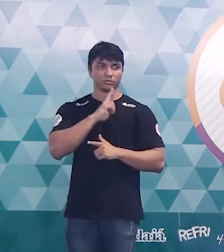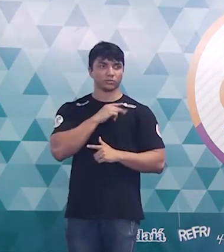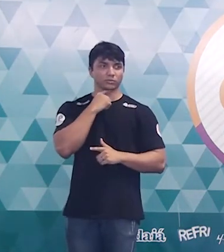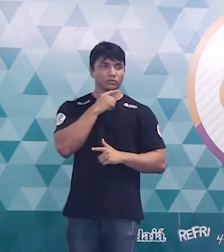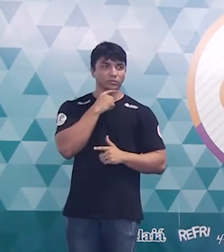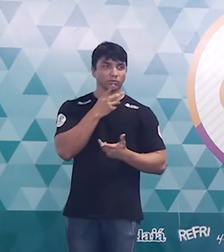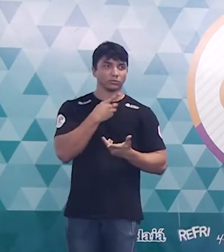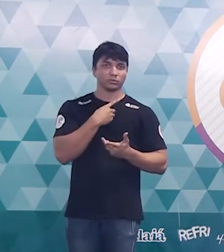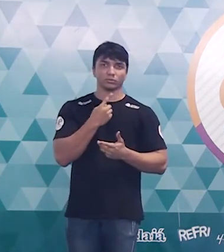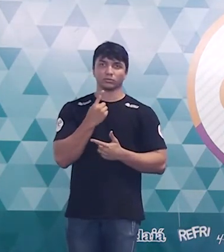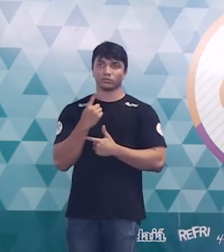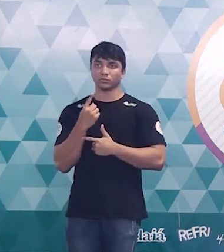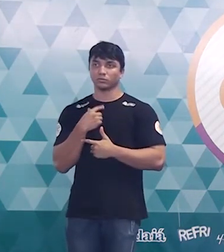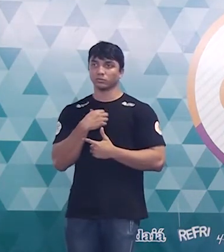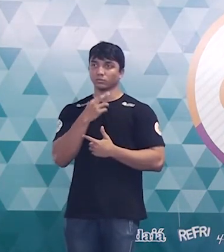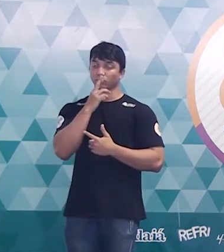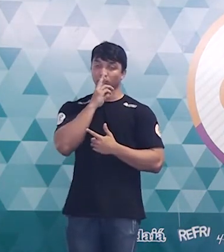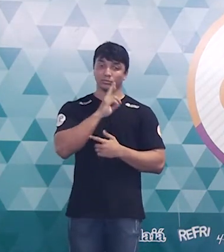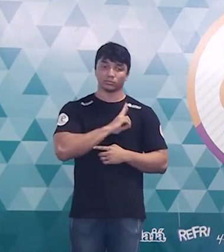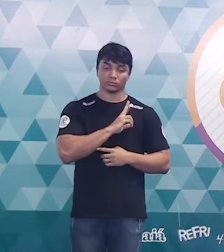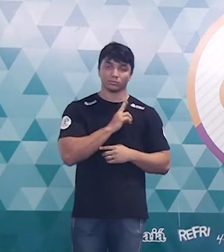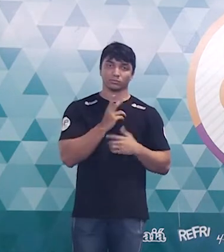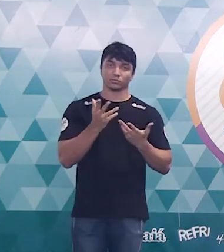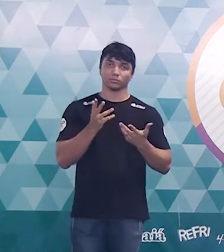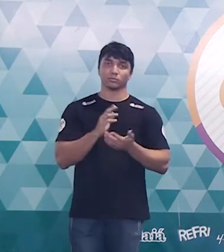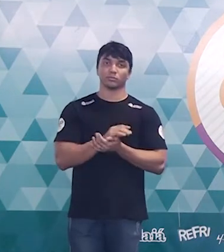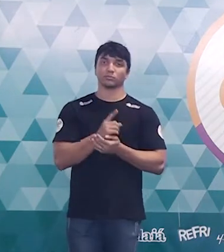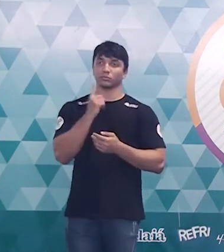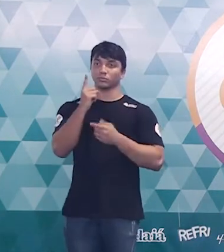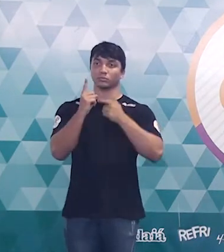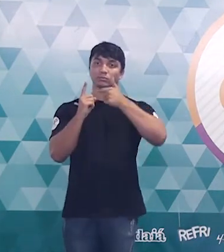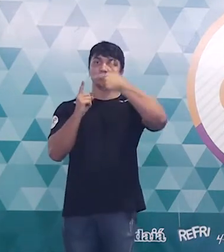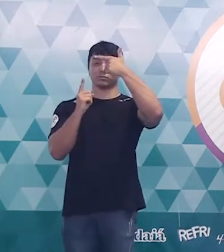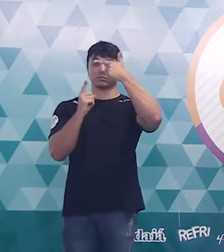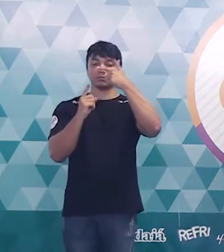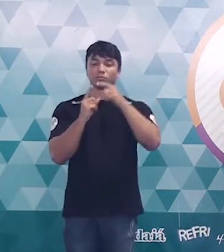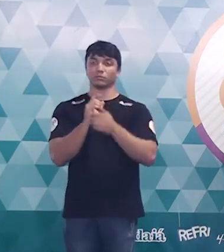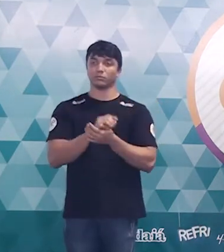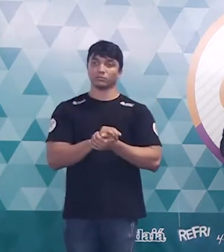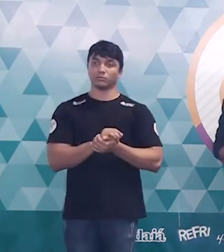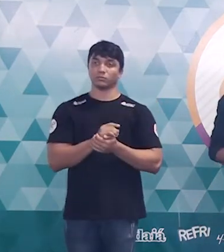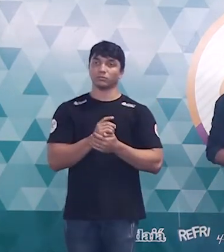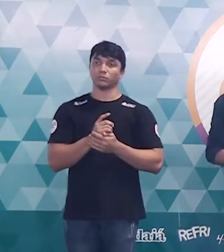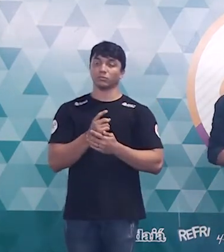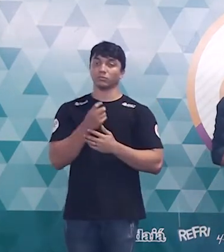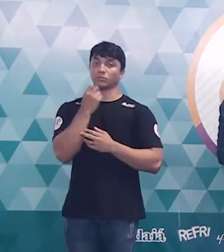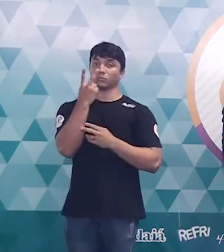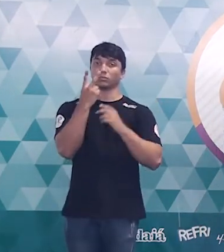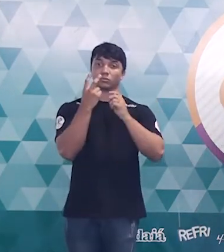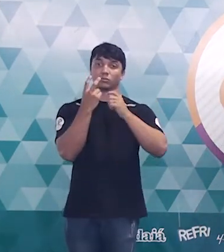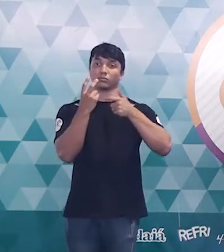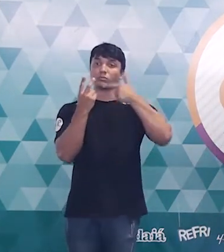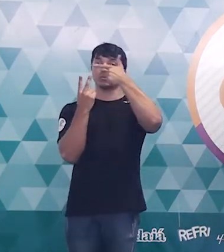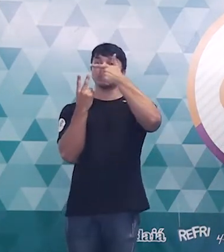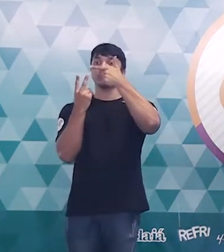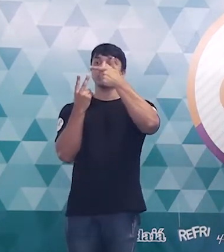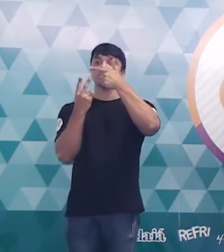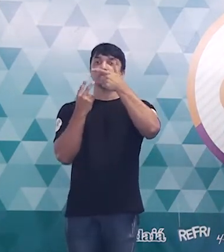Se falar aí vixe, né? 1 ao quadrado é 1. Quanto é que é 2 ao